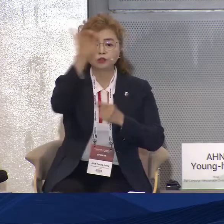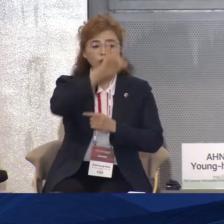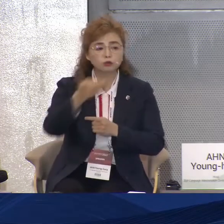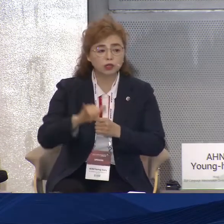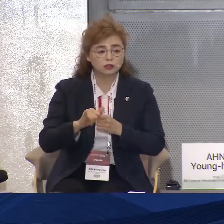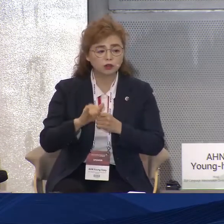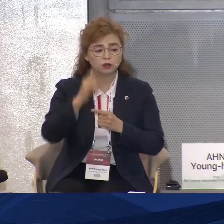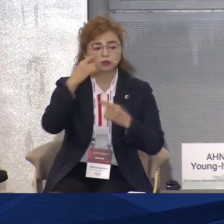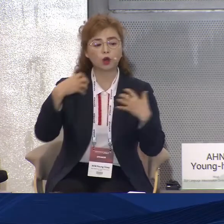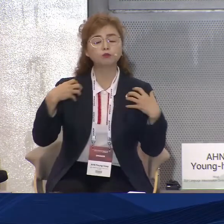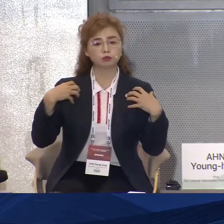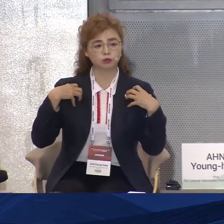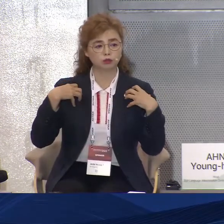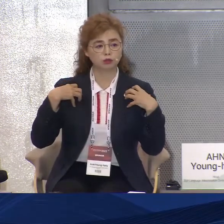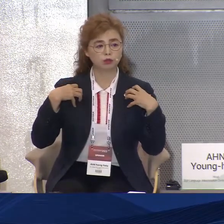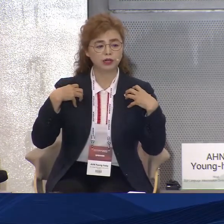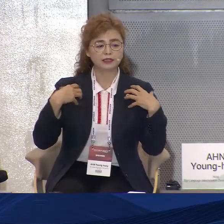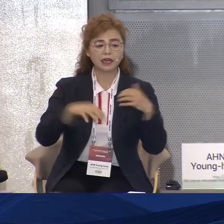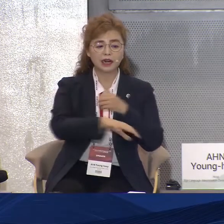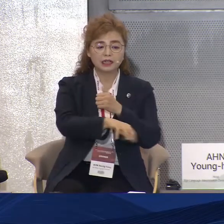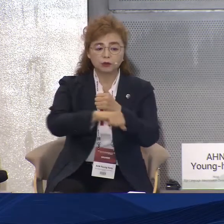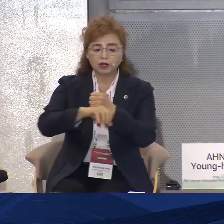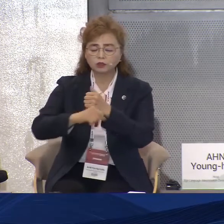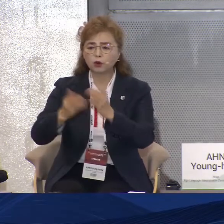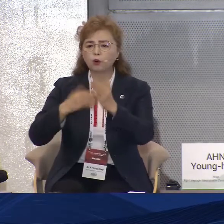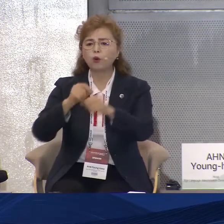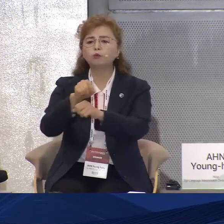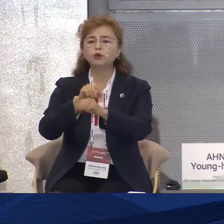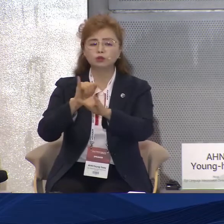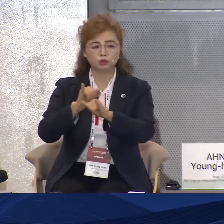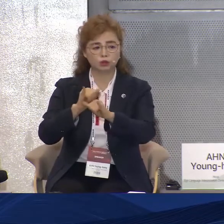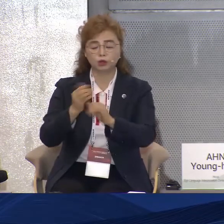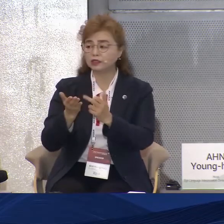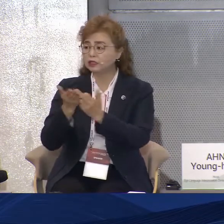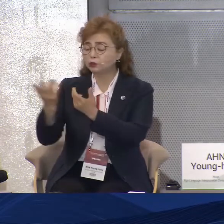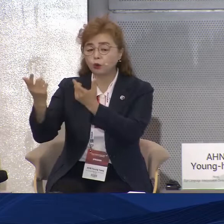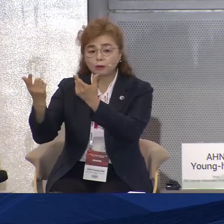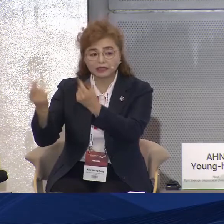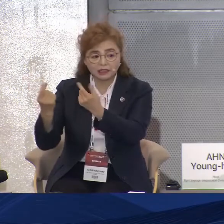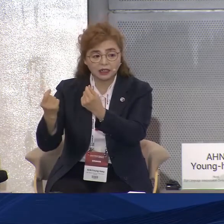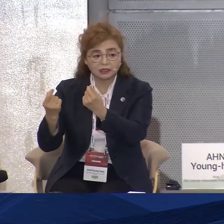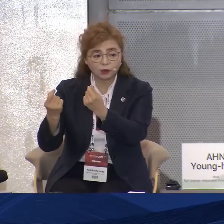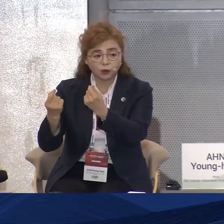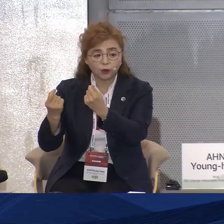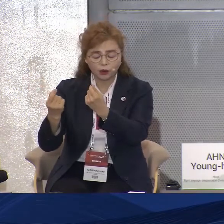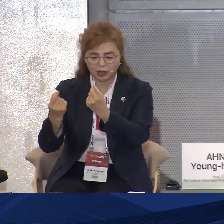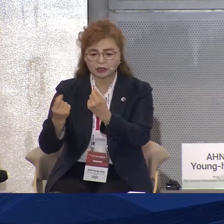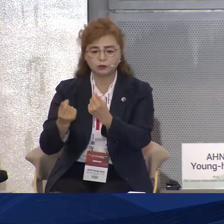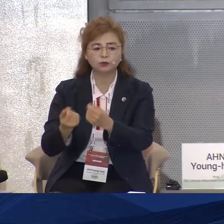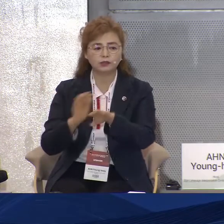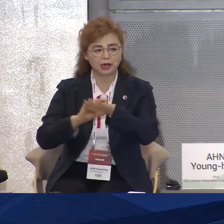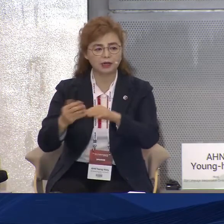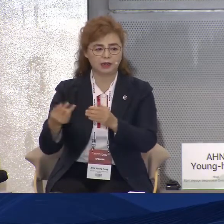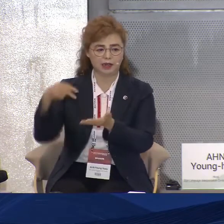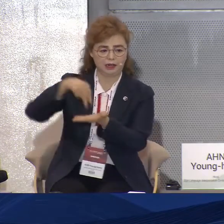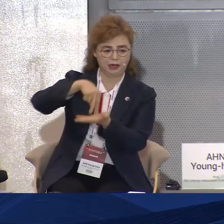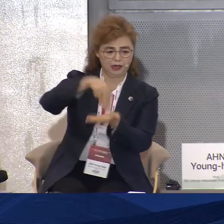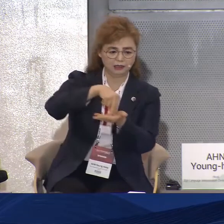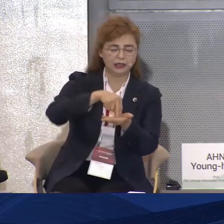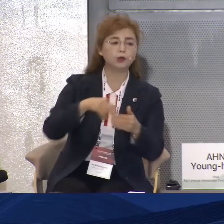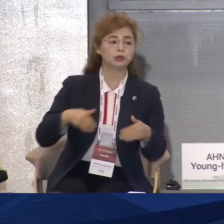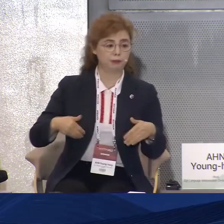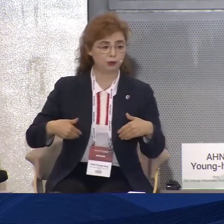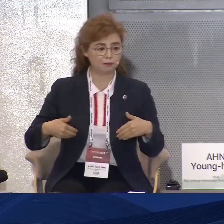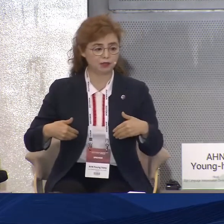대해서도 전국에서 정부 산하기관에서 공무원으로 제주도와 마찬가지로 해가지고 잘